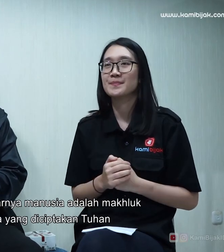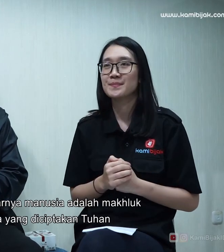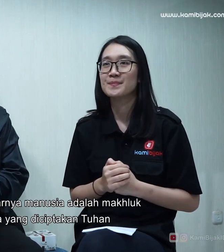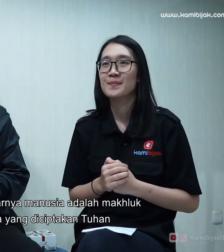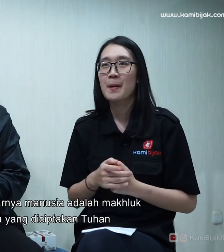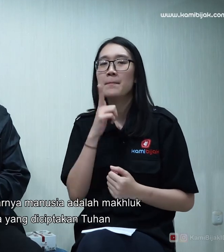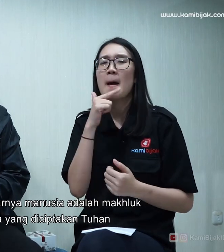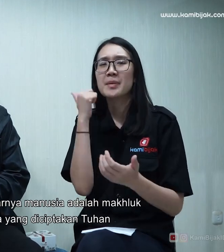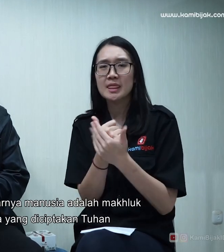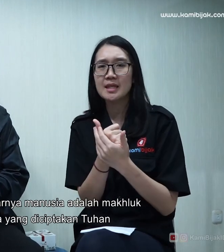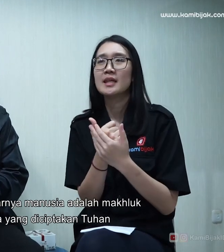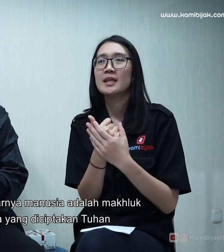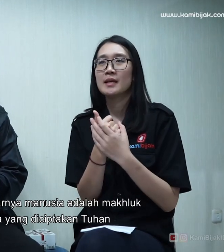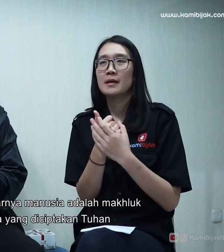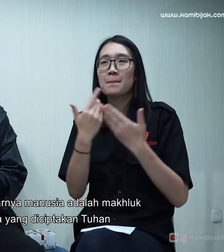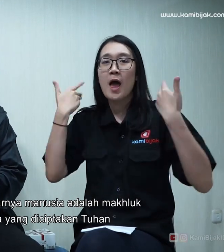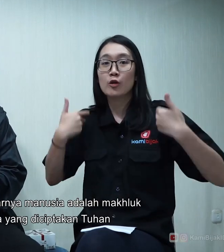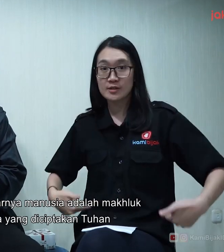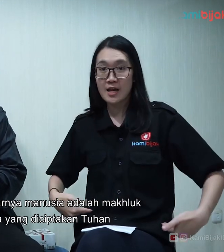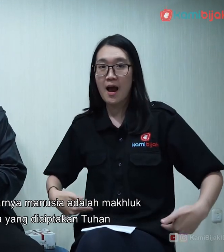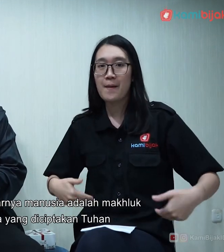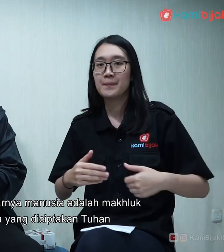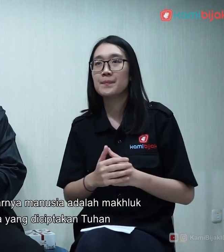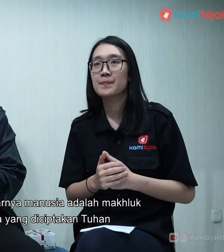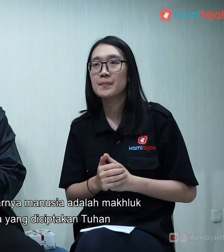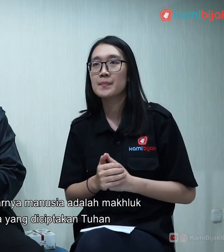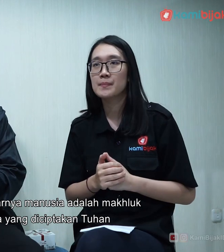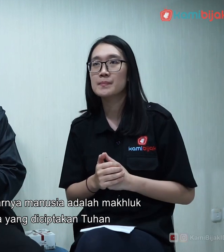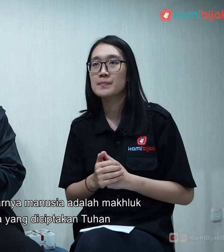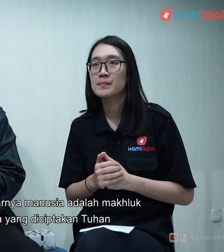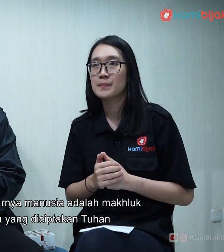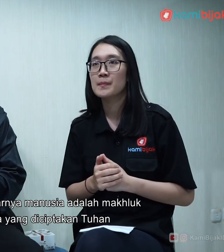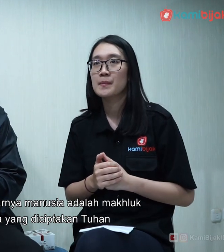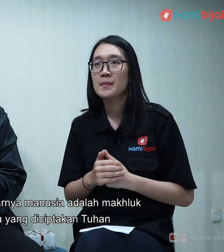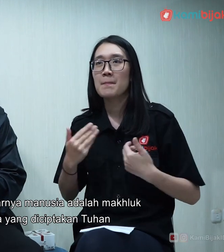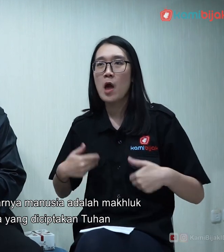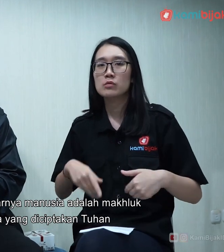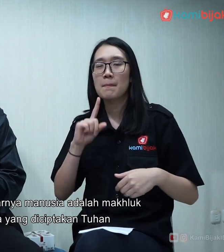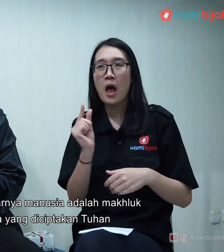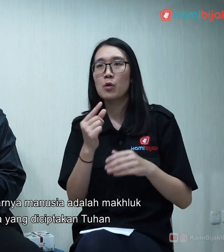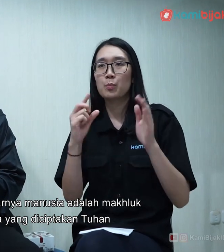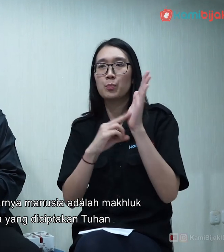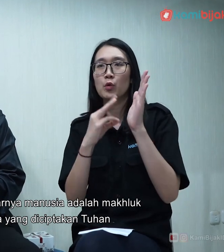dasarnya manusia adalah makhluk paling mulia